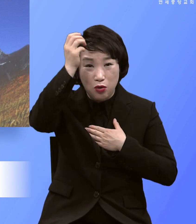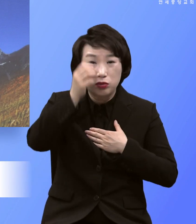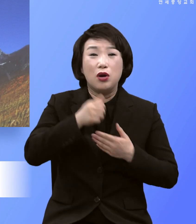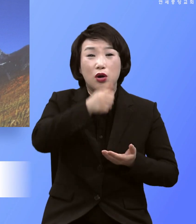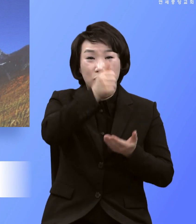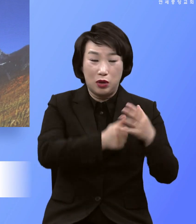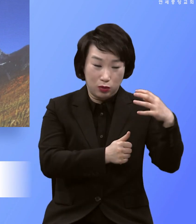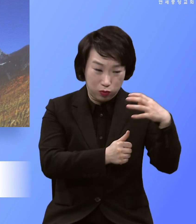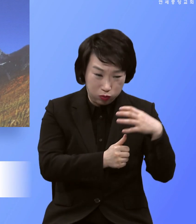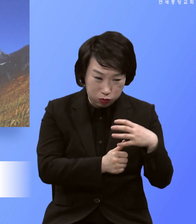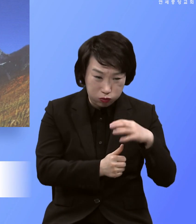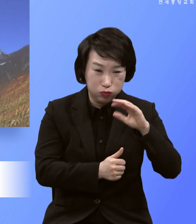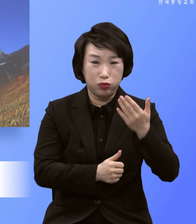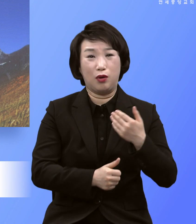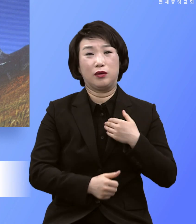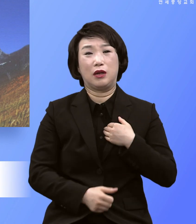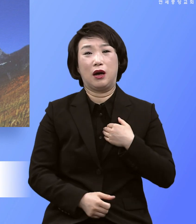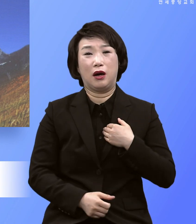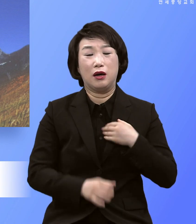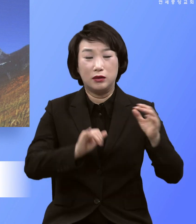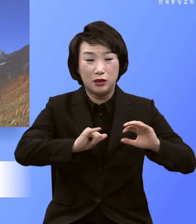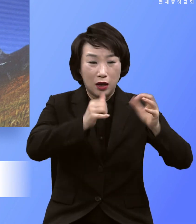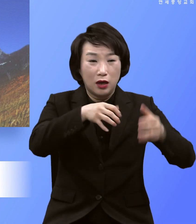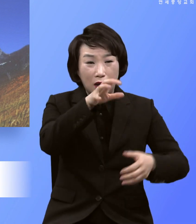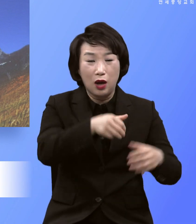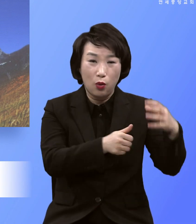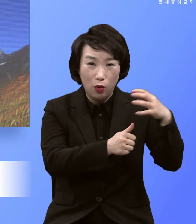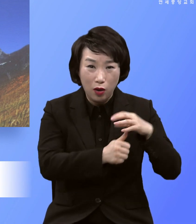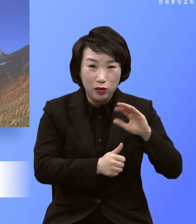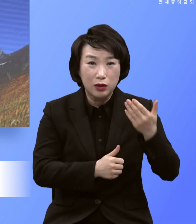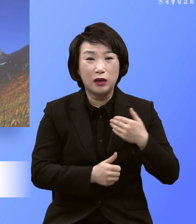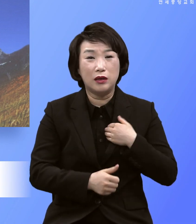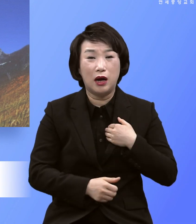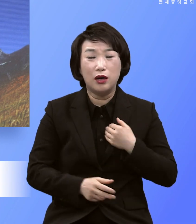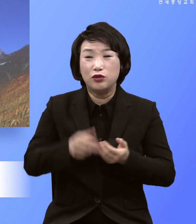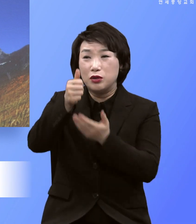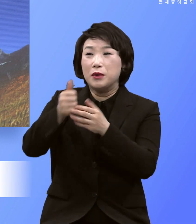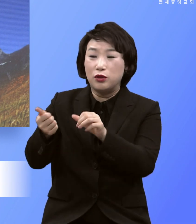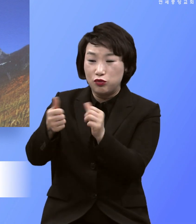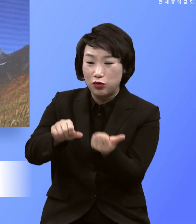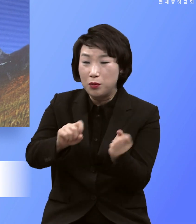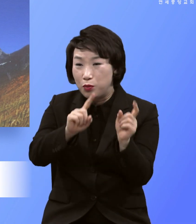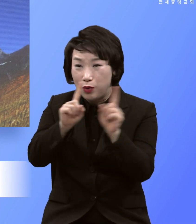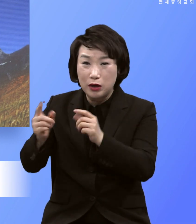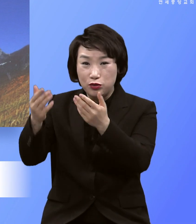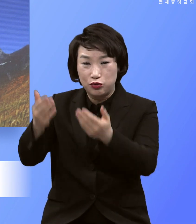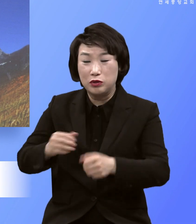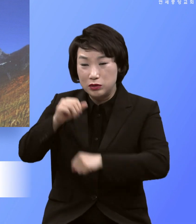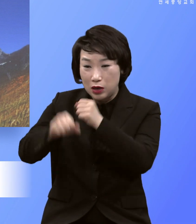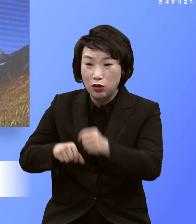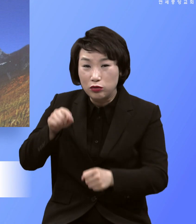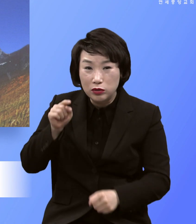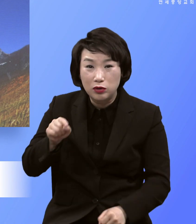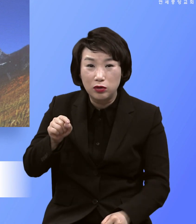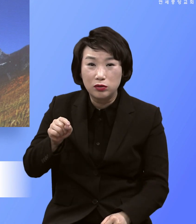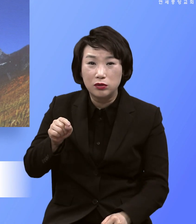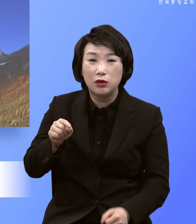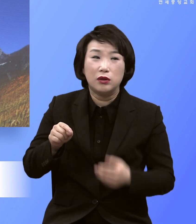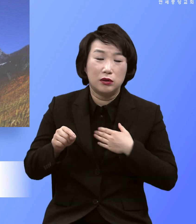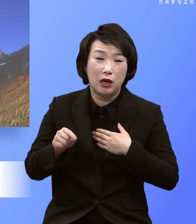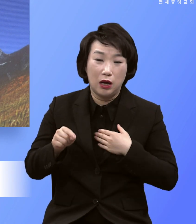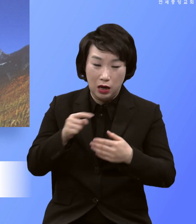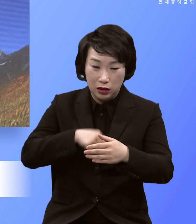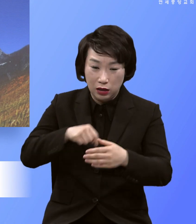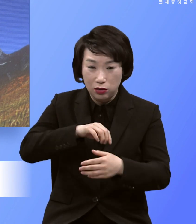죄에 결박당하고 세상에 결박당하고 주님이 죽으시고 부활로 주신 자유는